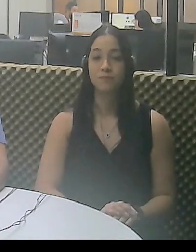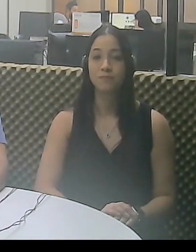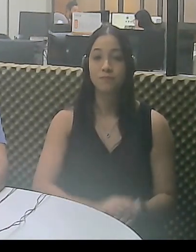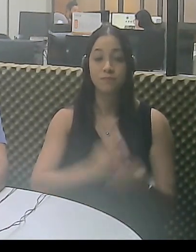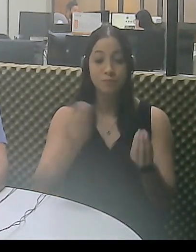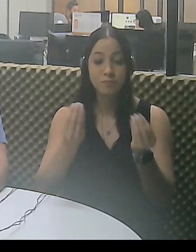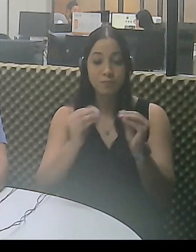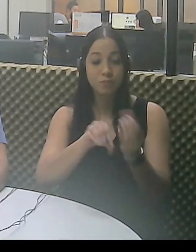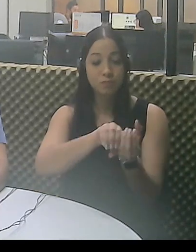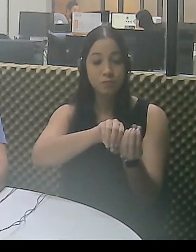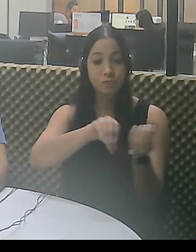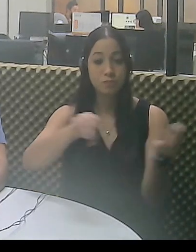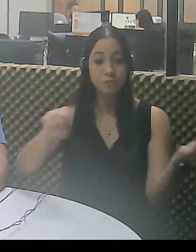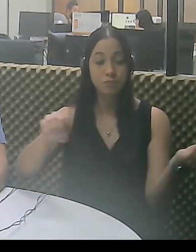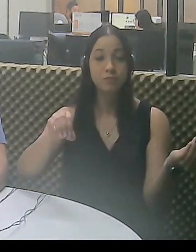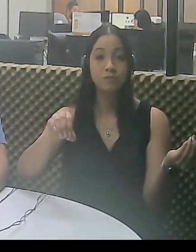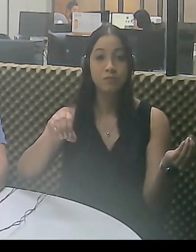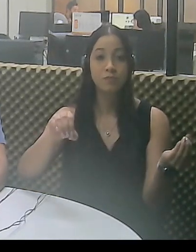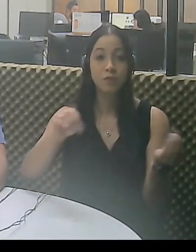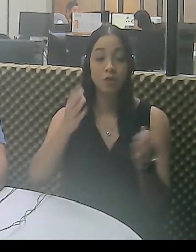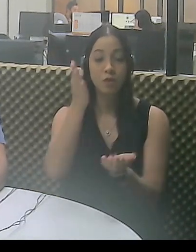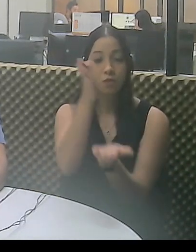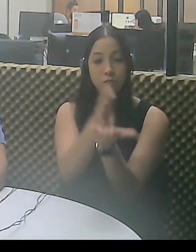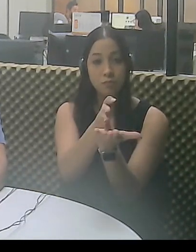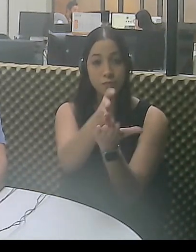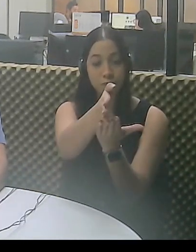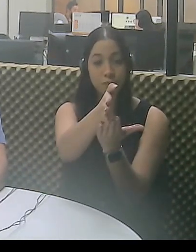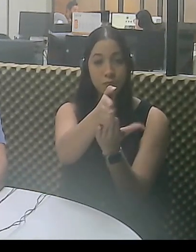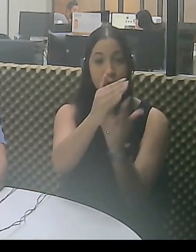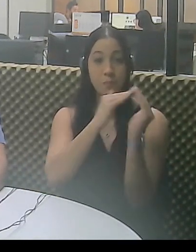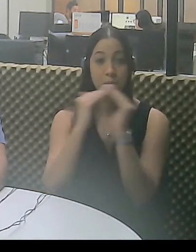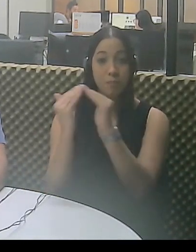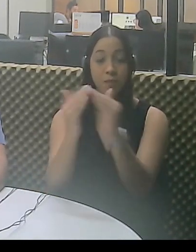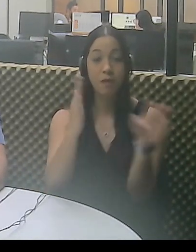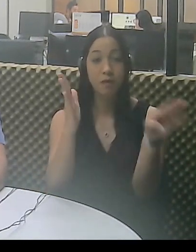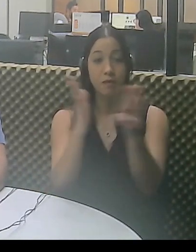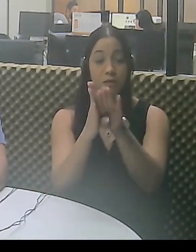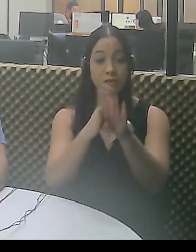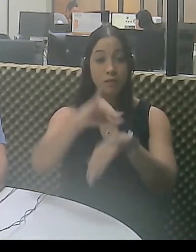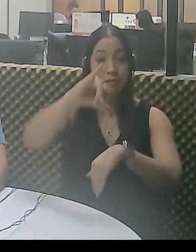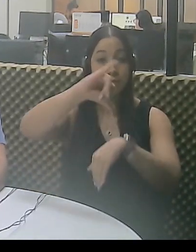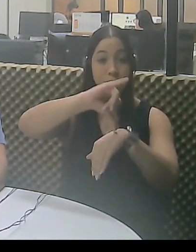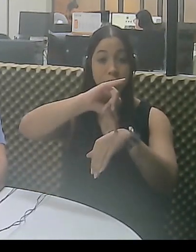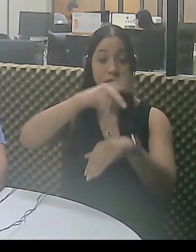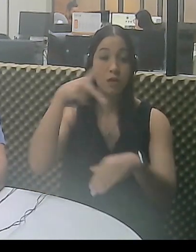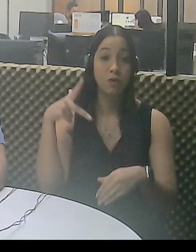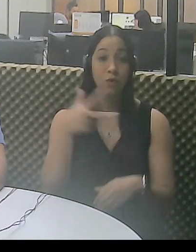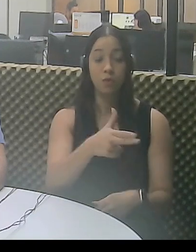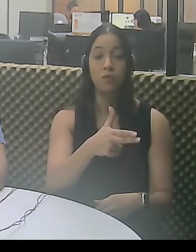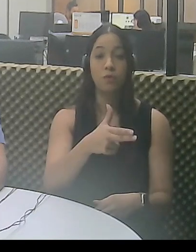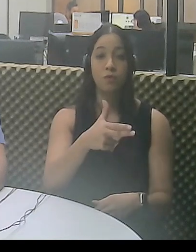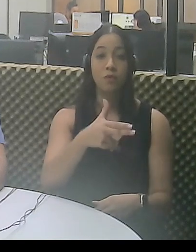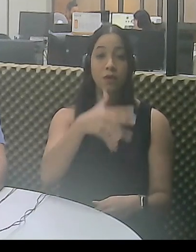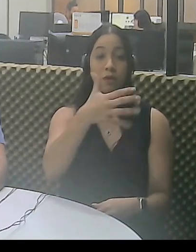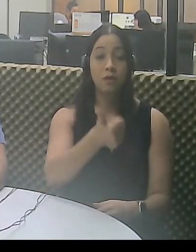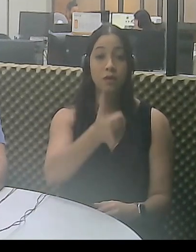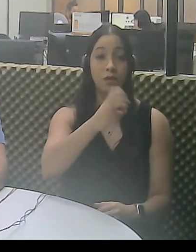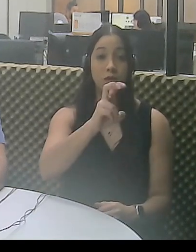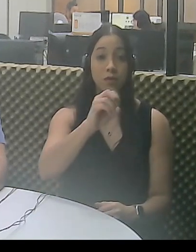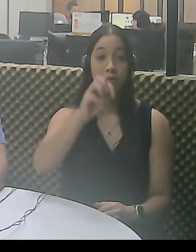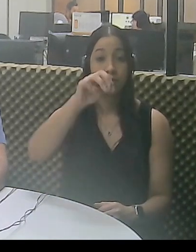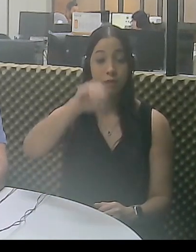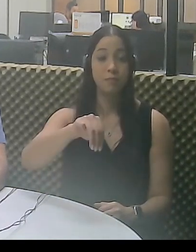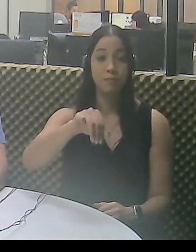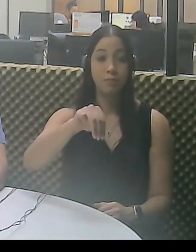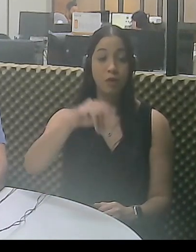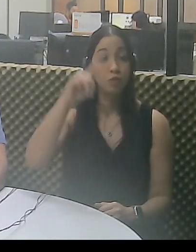da tubulação, uma via do canteiro central sentido bairro-centro ficará interditada em uma extensão de 150 metros